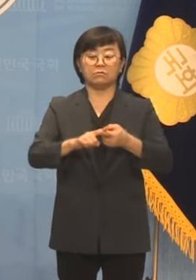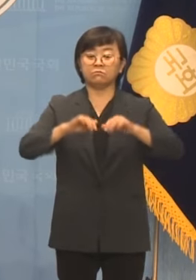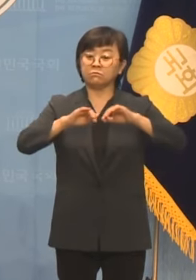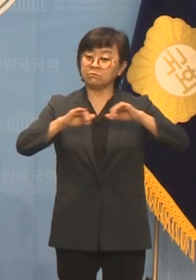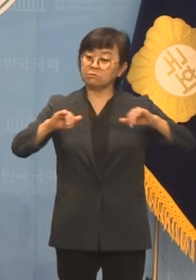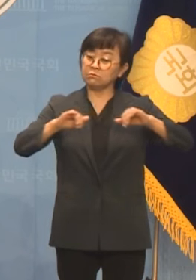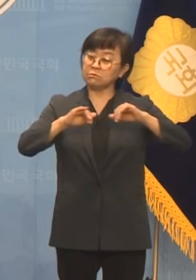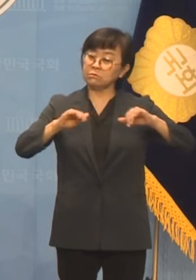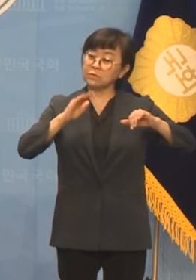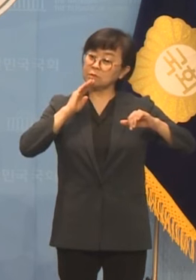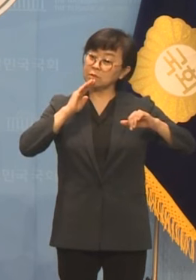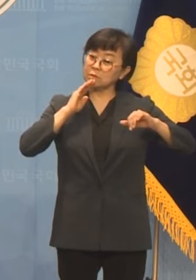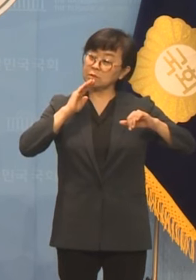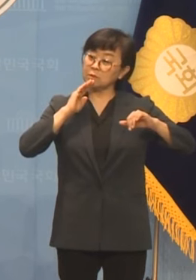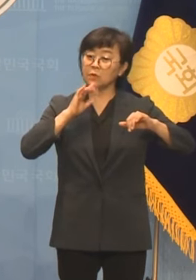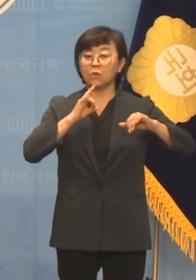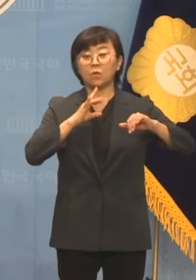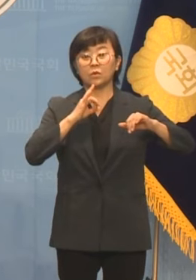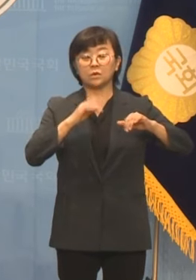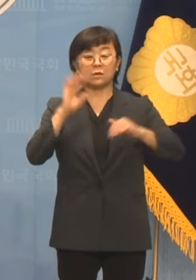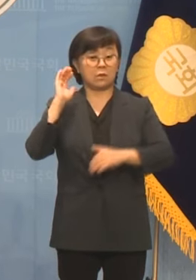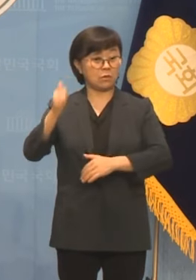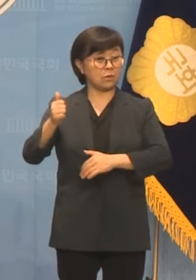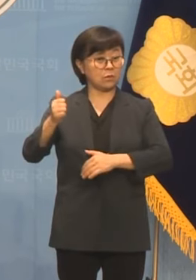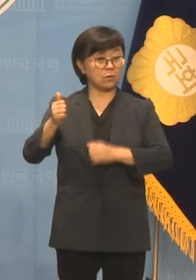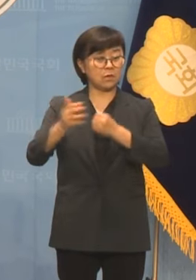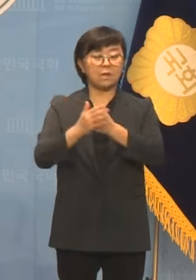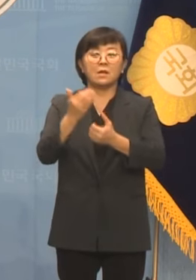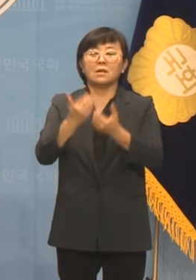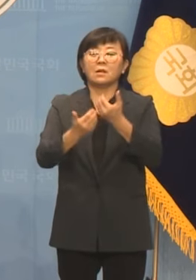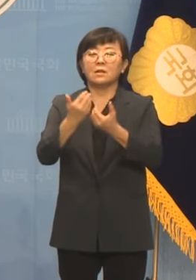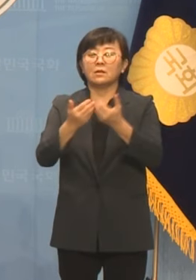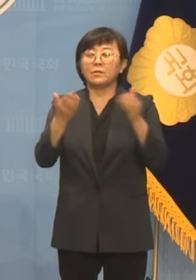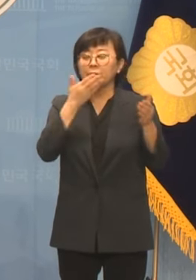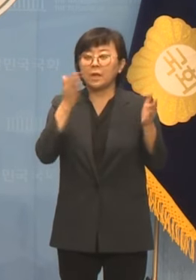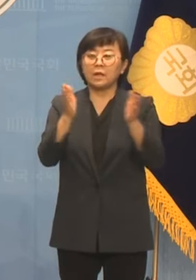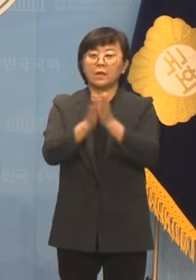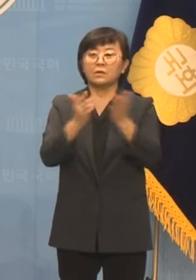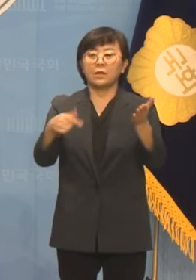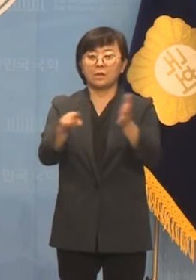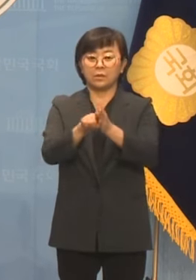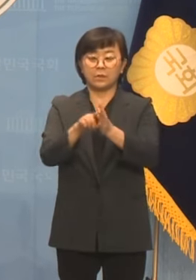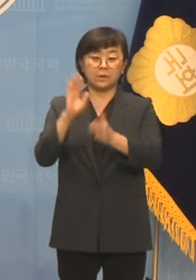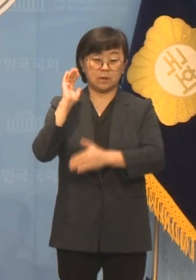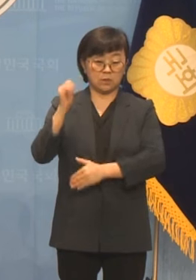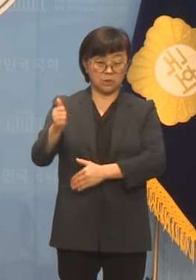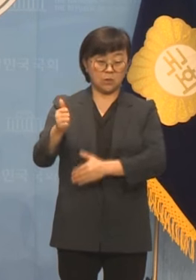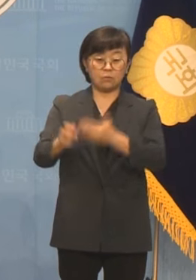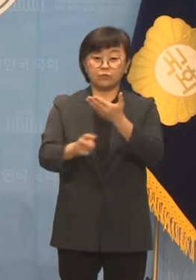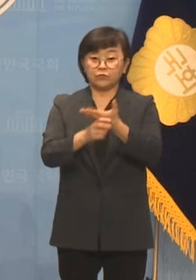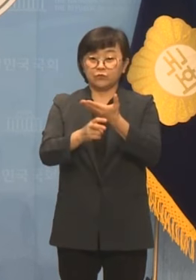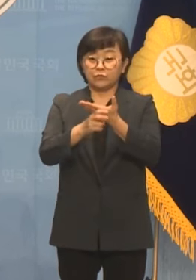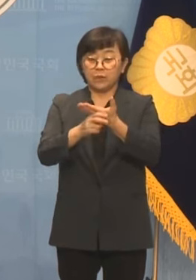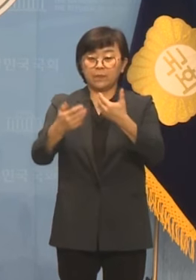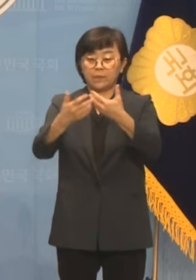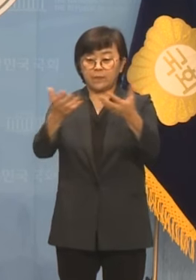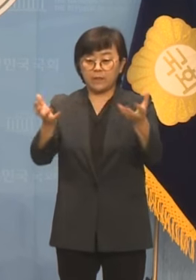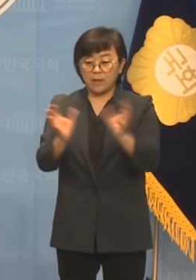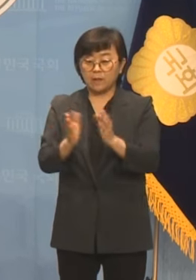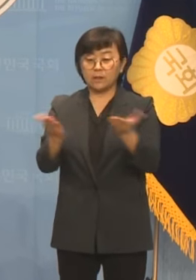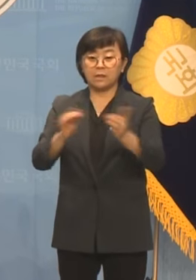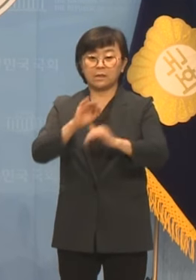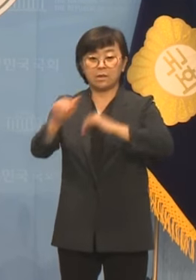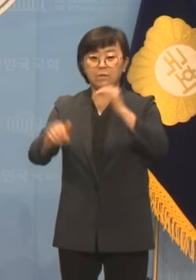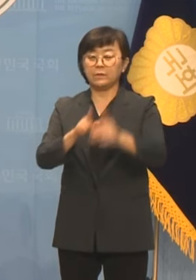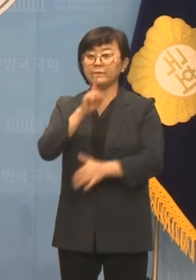가야 맞냐며 오로지 대통령과의 갈등 보안만 강조하고 대통령의 불법적인 당무 개입에 대해